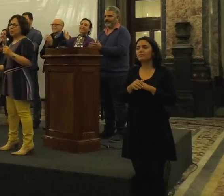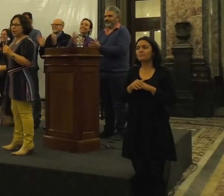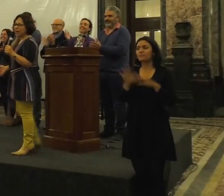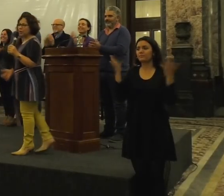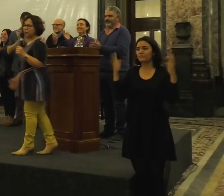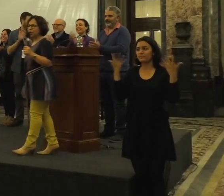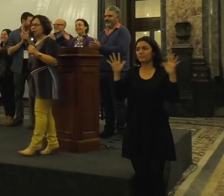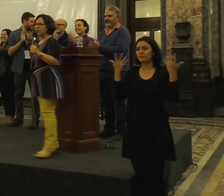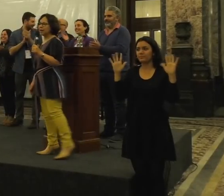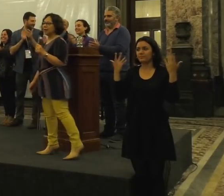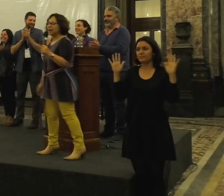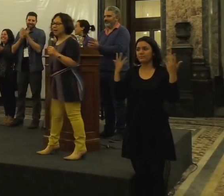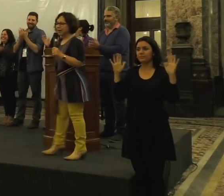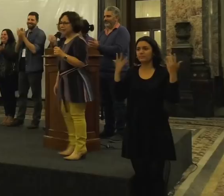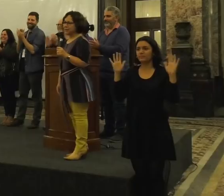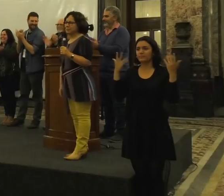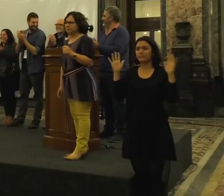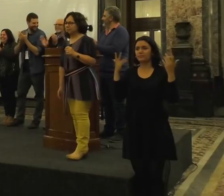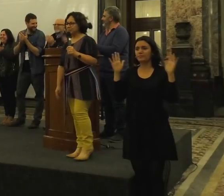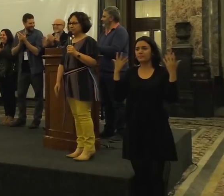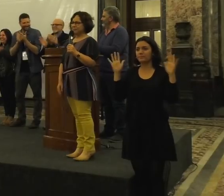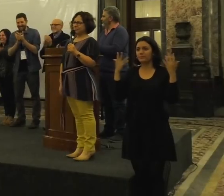estuvieron en todos lados.